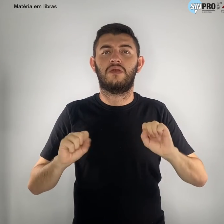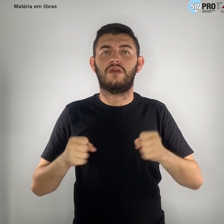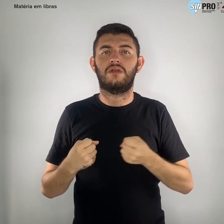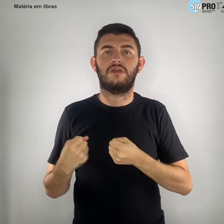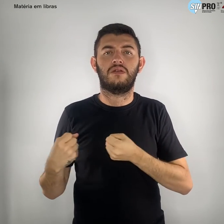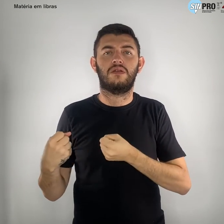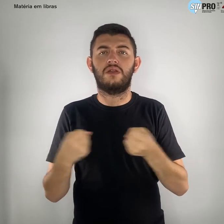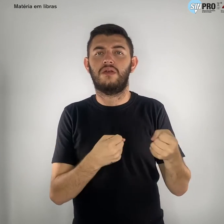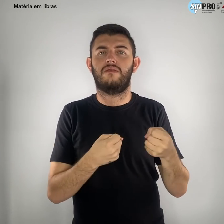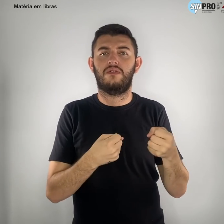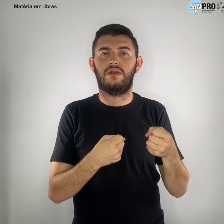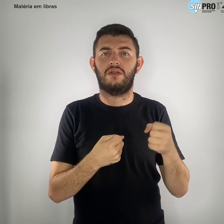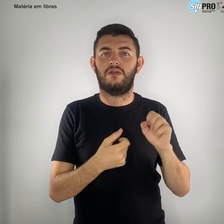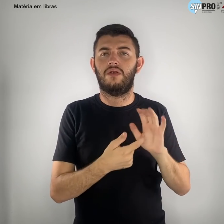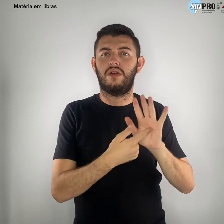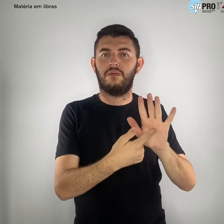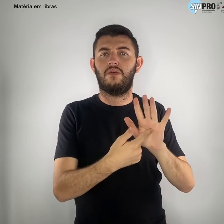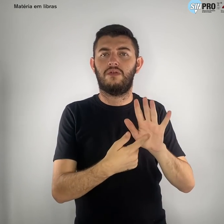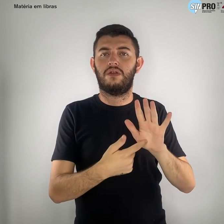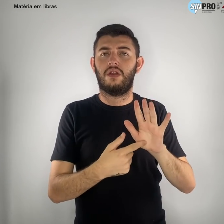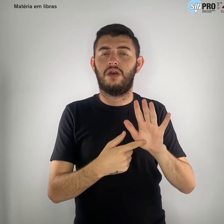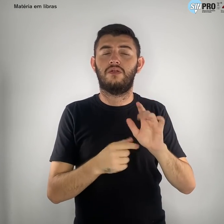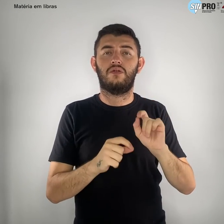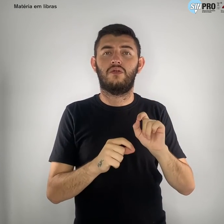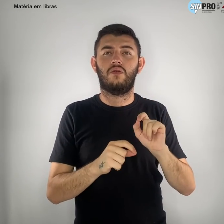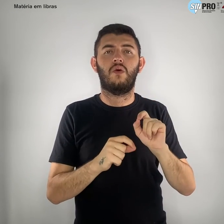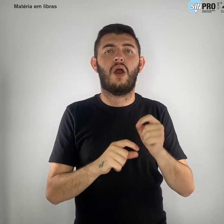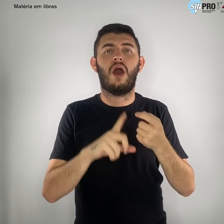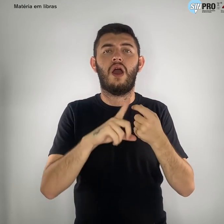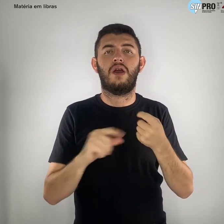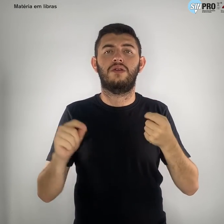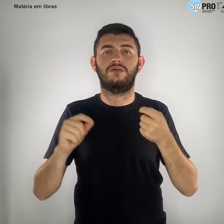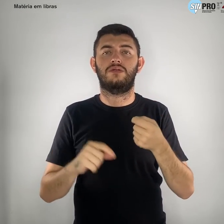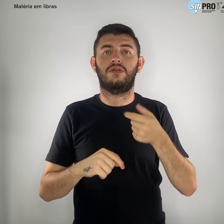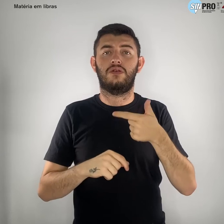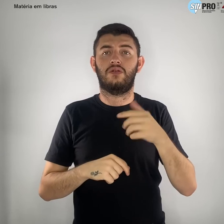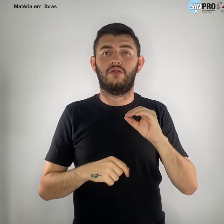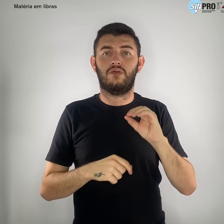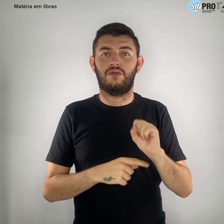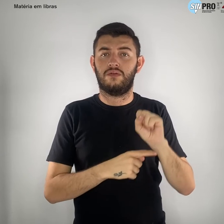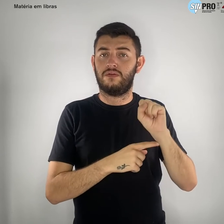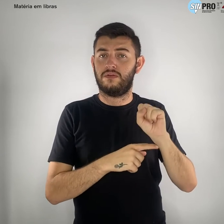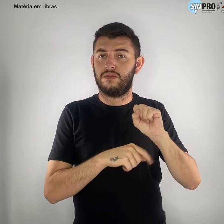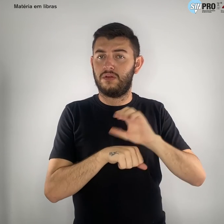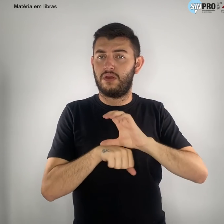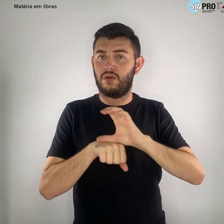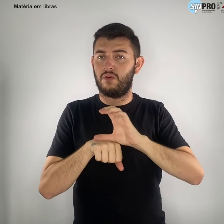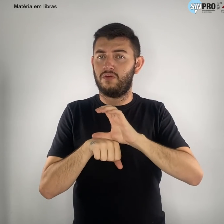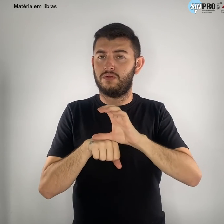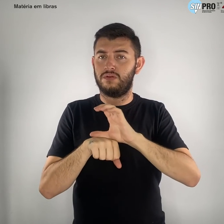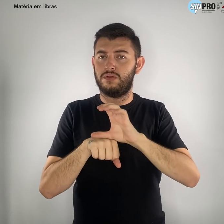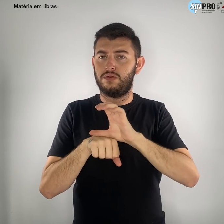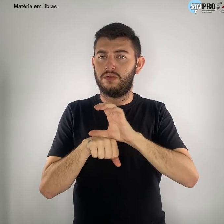foi afirmado no artigo 208 da Constituição Federal, que observa